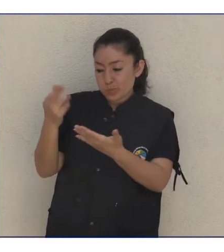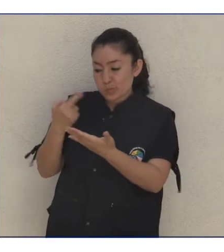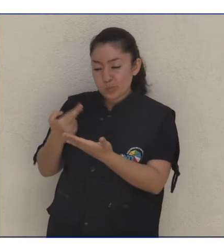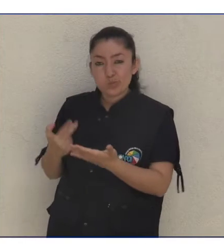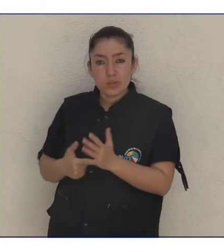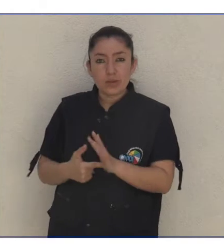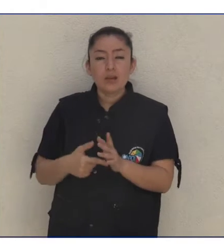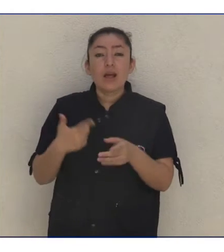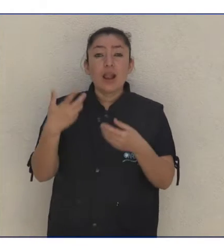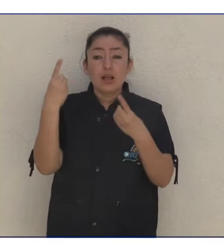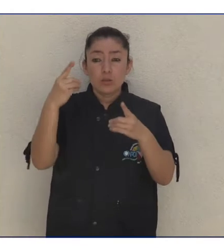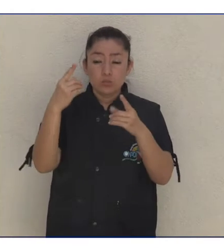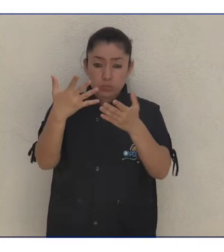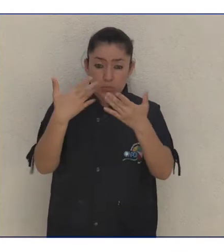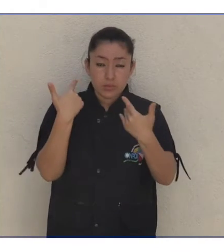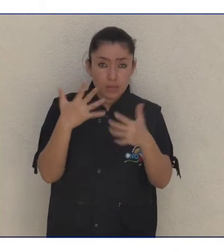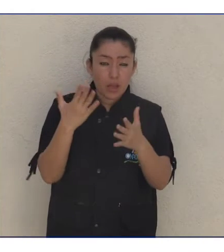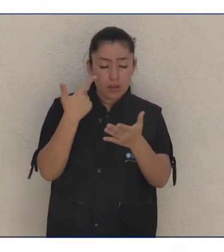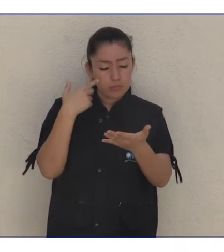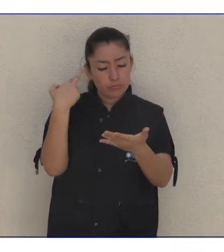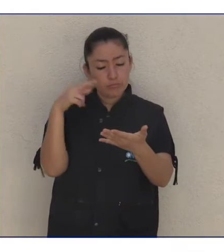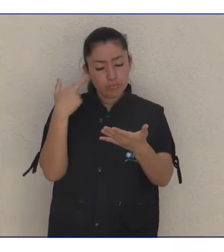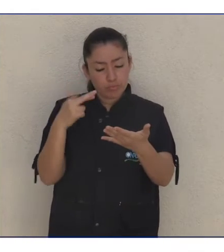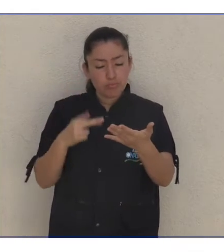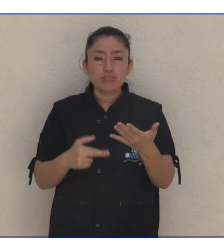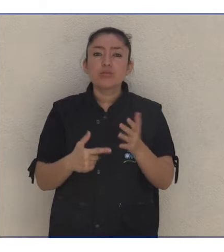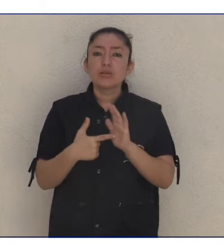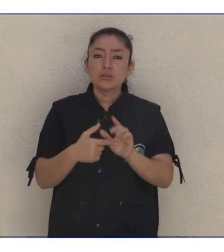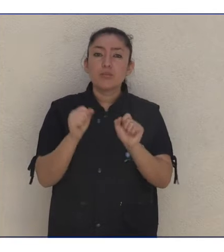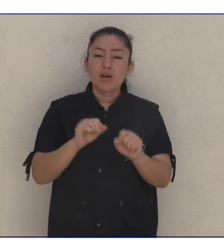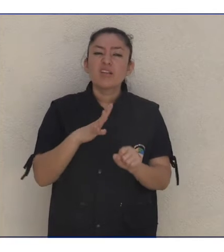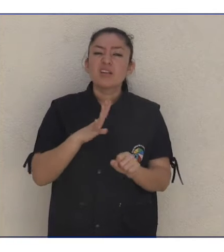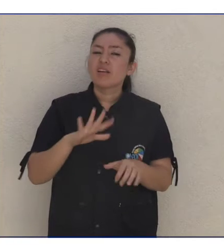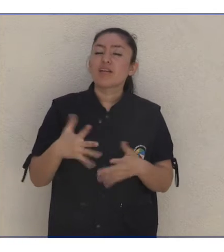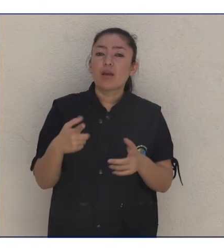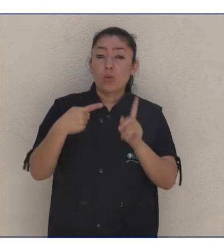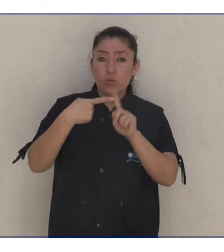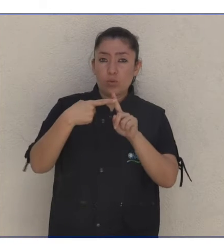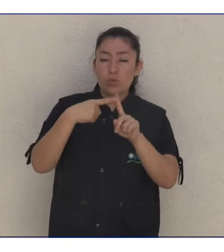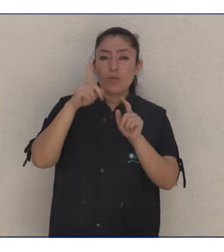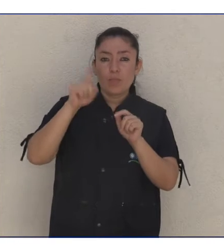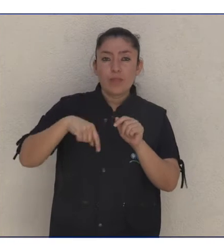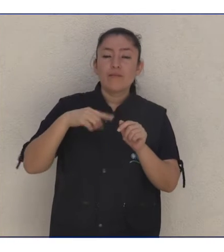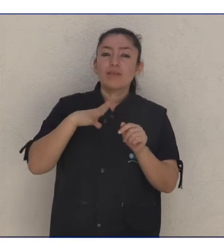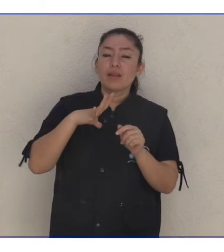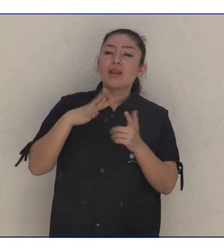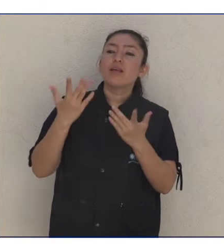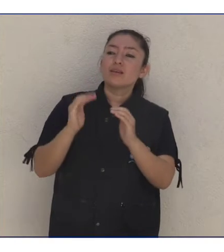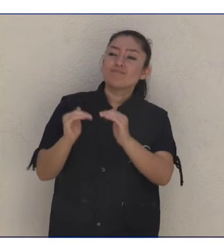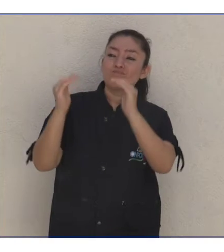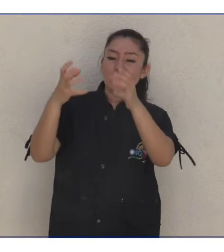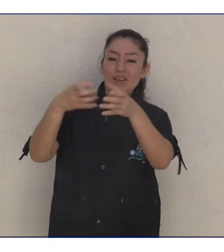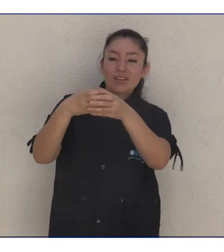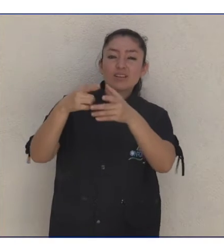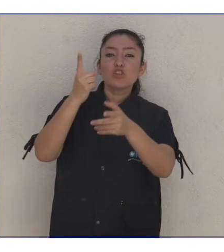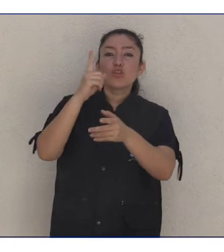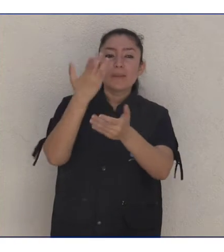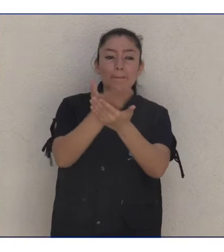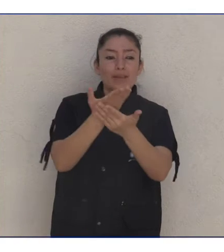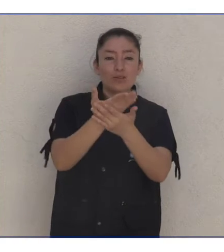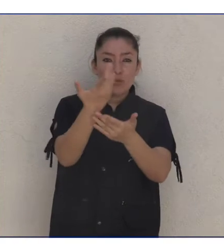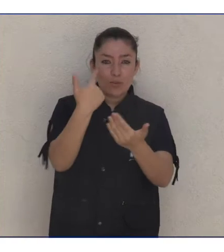solicitud por la que se interpone el recurso de revisión deberá contener 1. La dependencia o entidad ante la cual se presentó la